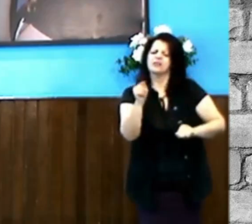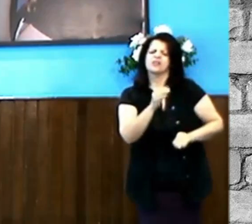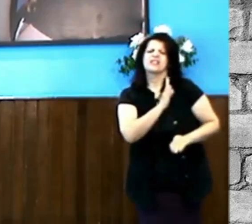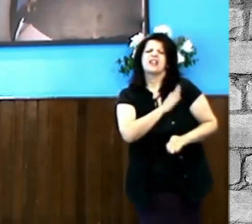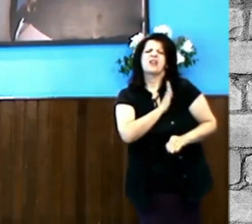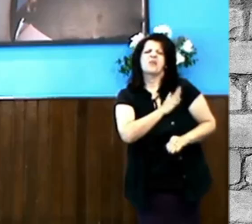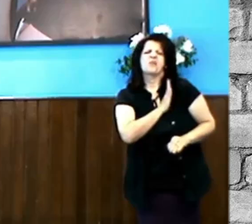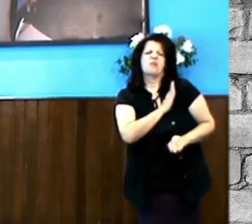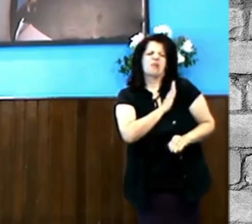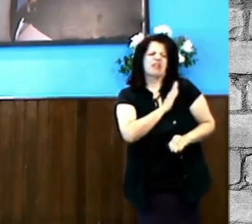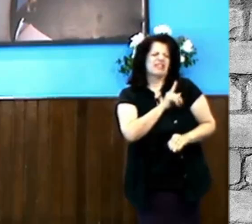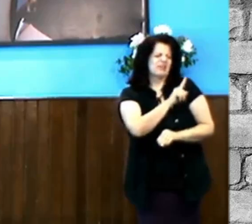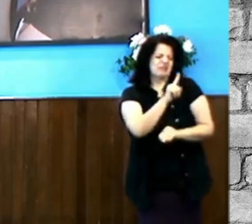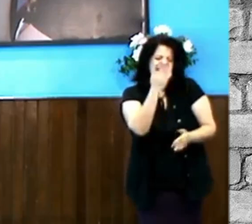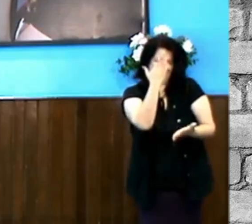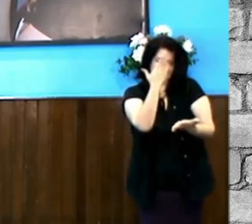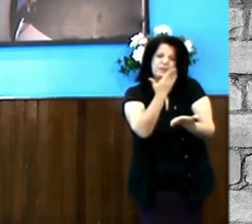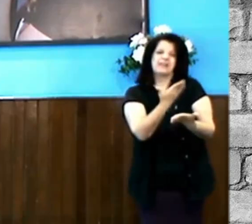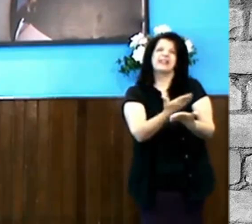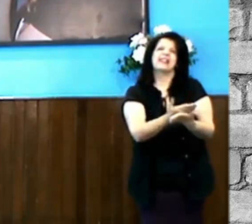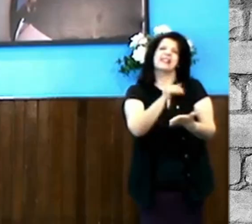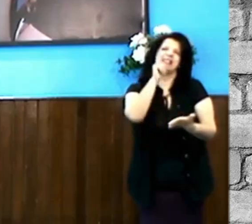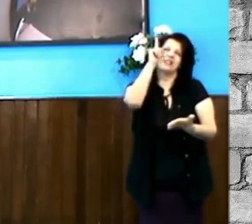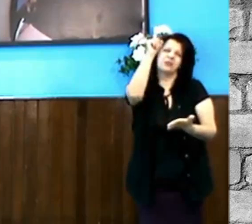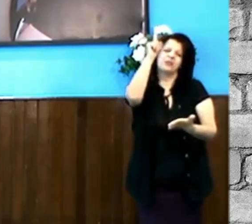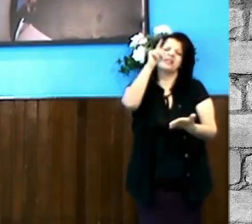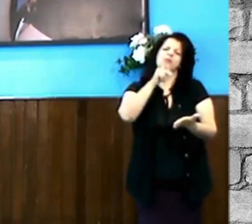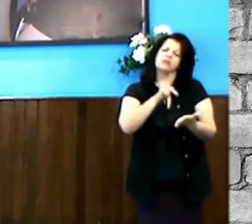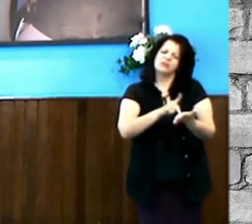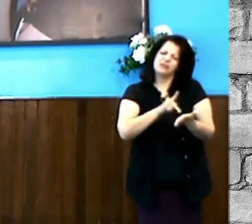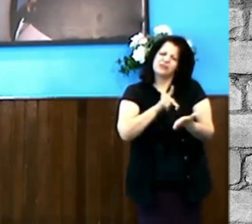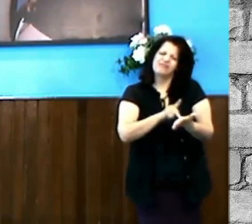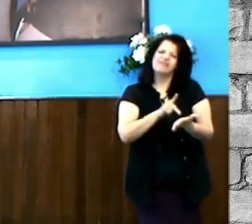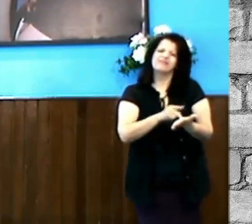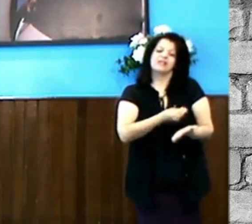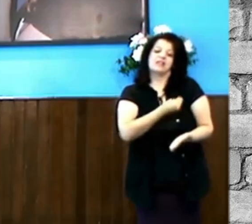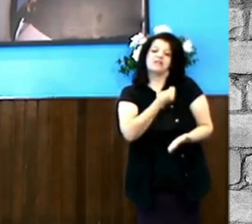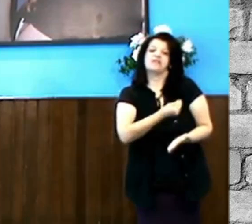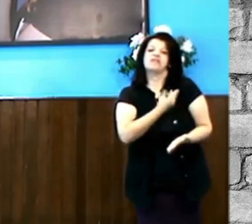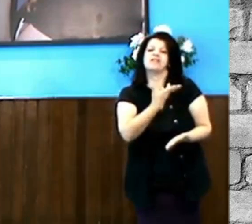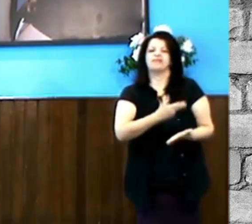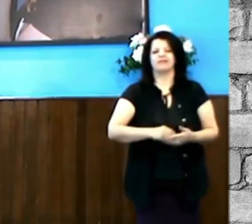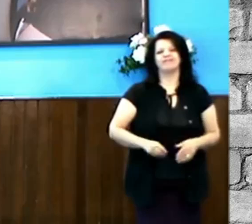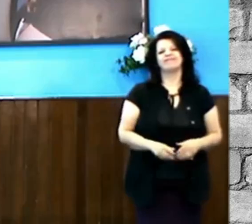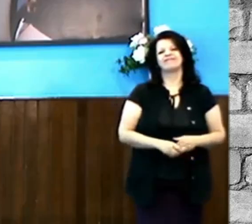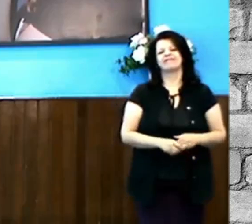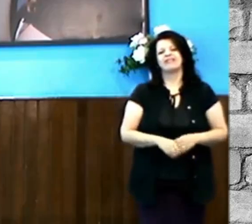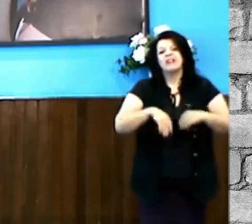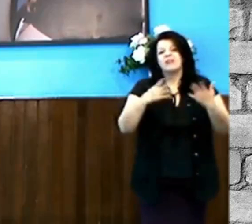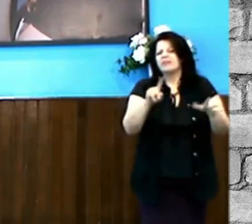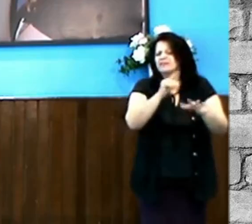coração de incredulidade, que vos afaste do Deus vivo. Portanto, quando